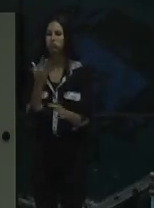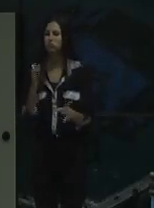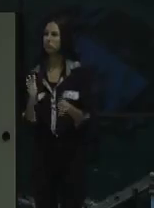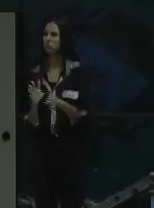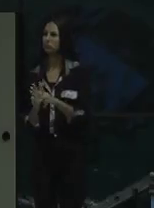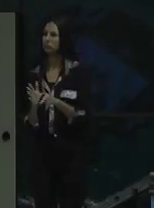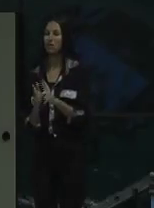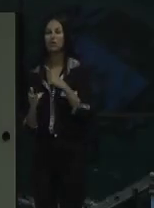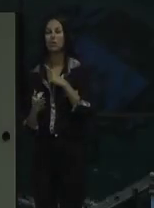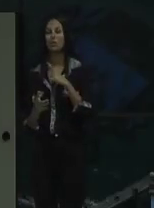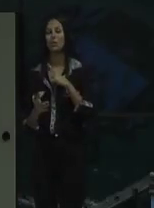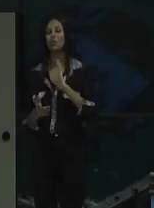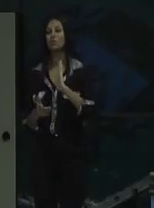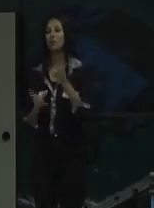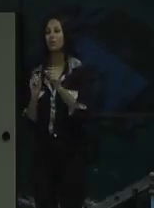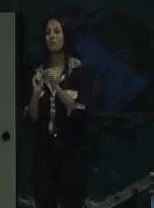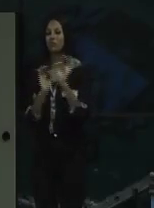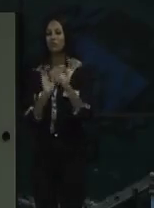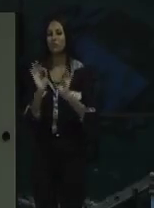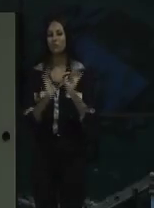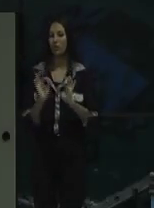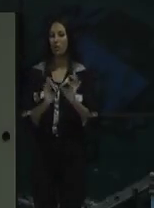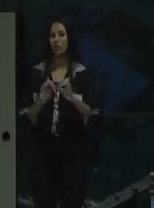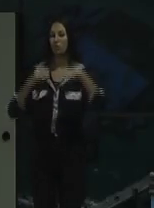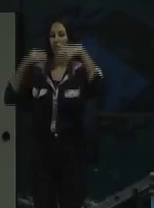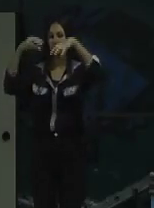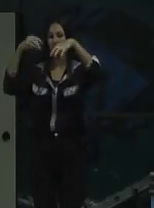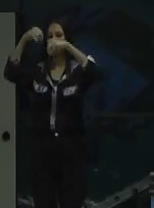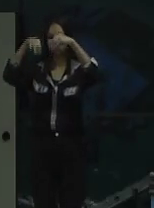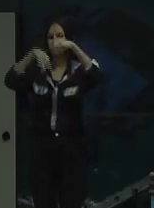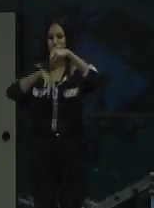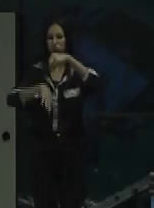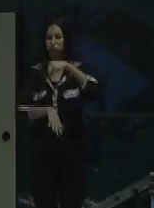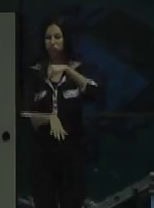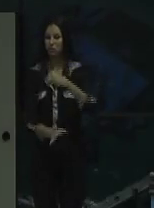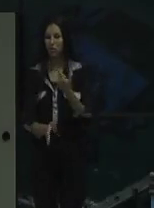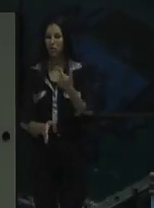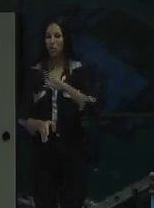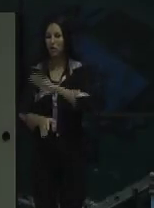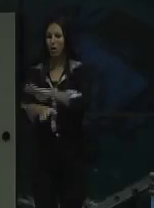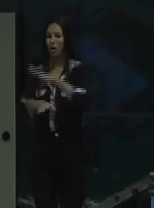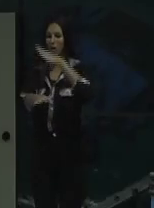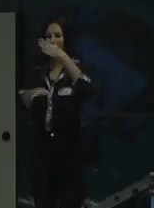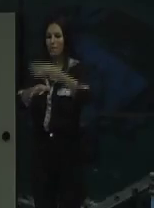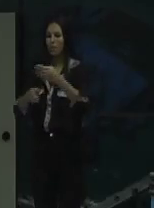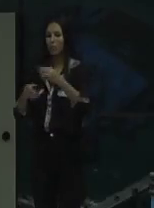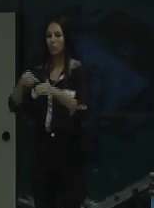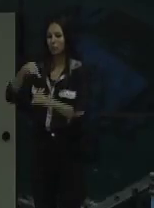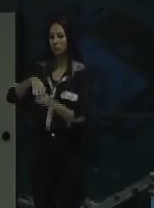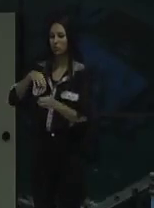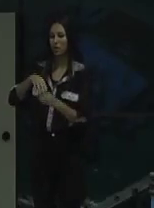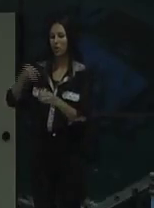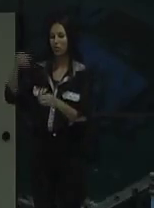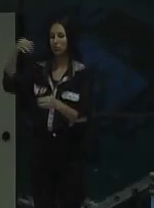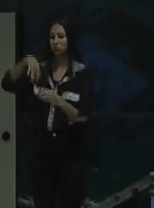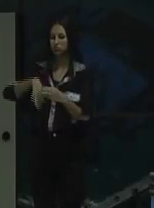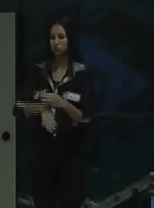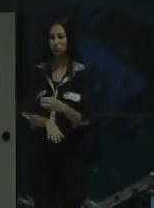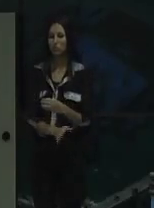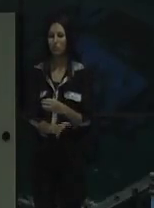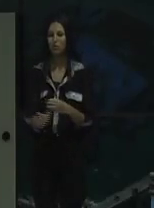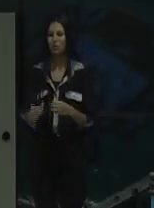que foi feito exclusivamente para isso. E quando a chuva forte descesse dos morros, que ali é um buraco, as águas seriam escoadas para